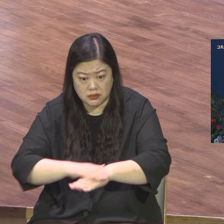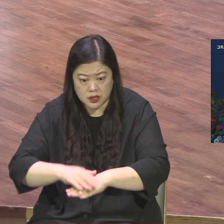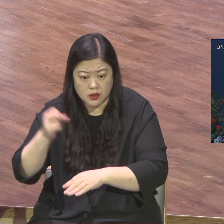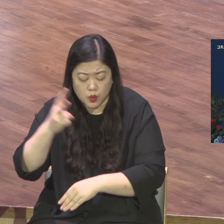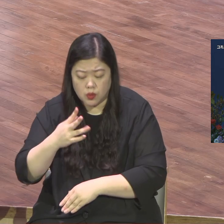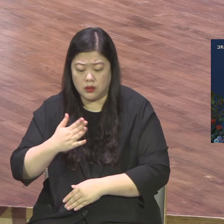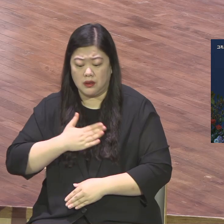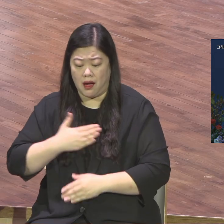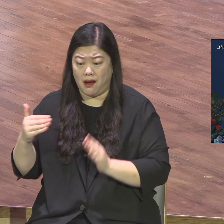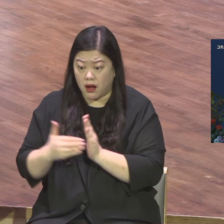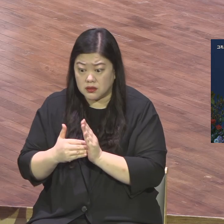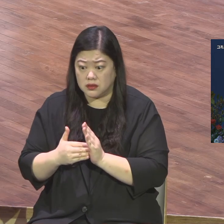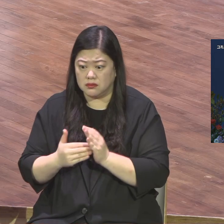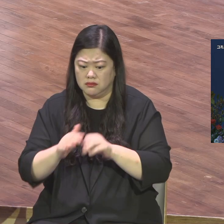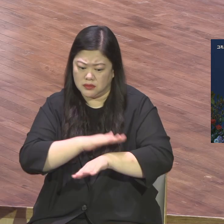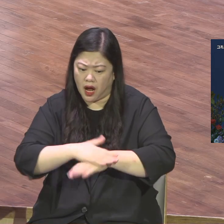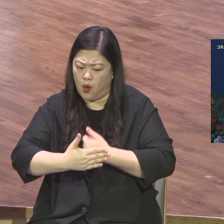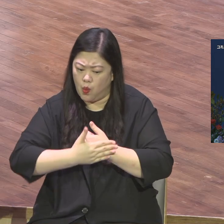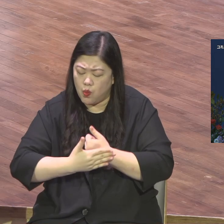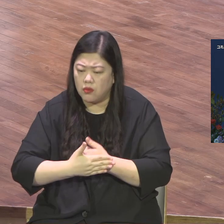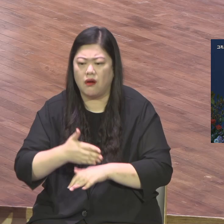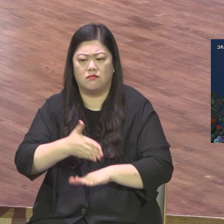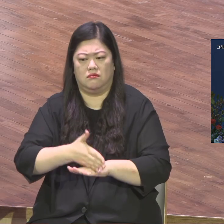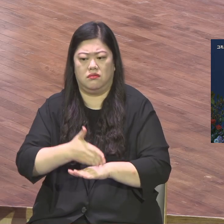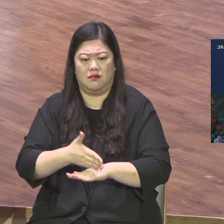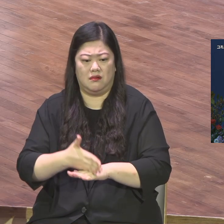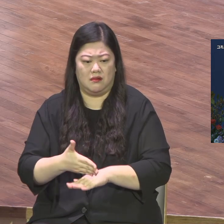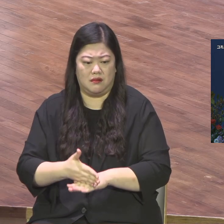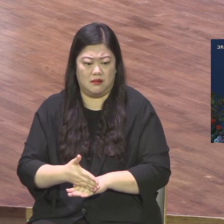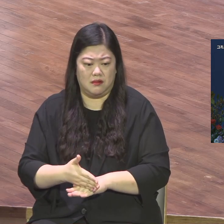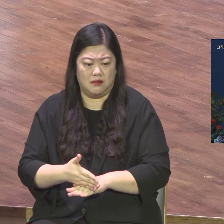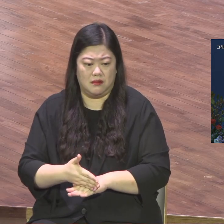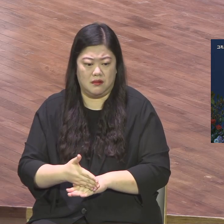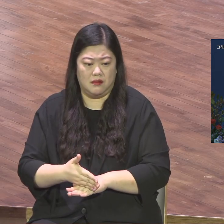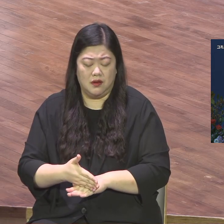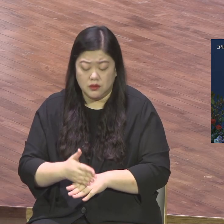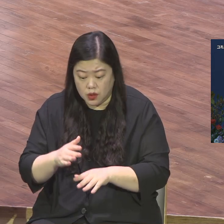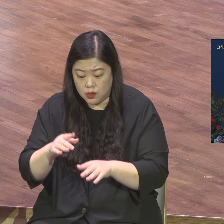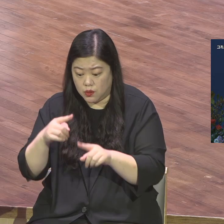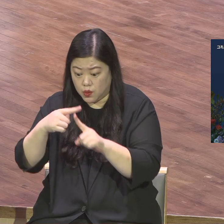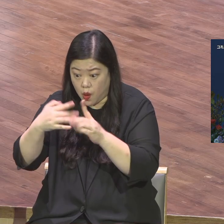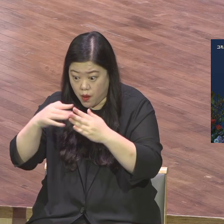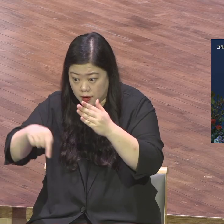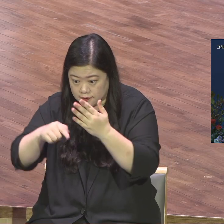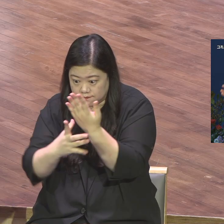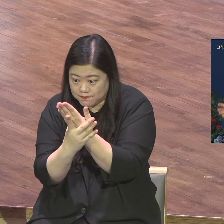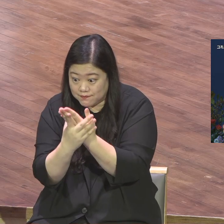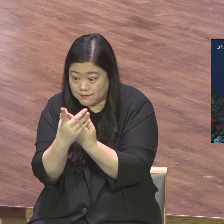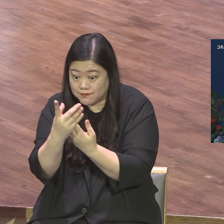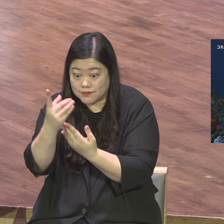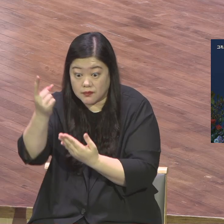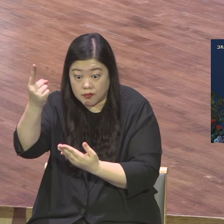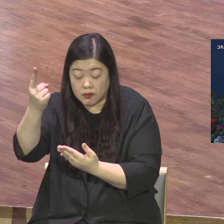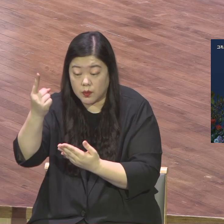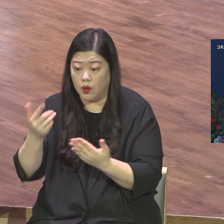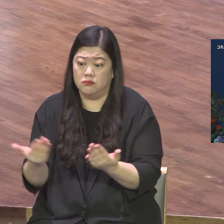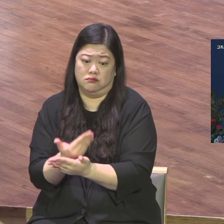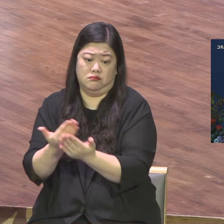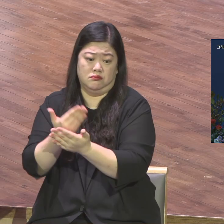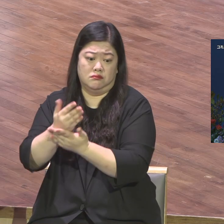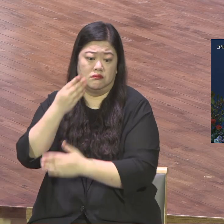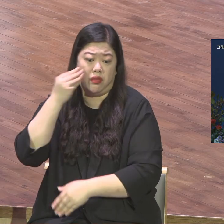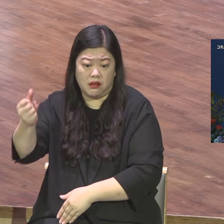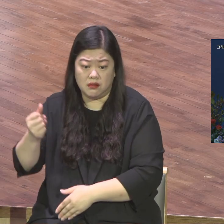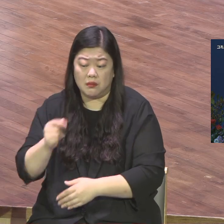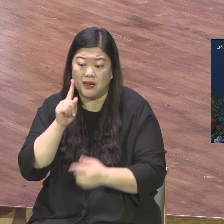계속 장난칩니다. 그러니까 하나가 안 되니까 생각이 다 다르니까 뭐 어떻게 발전이 돼요? 성장이